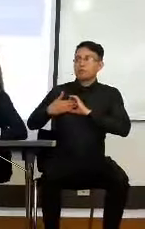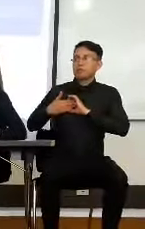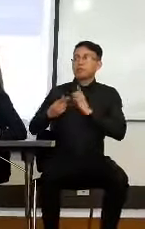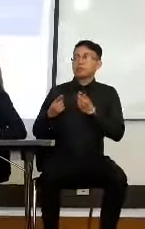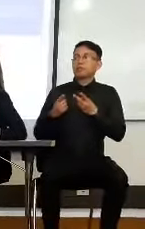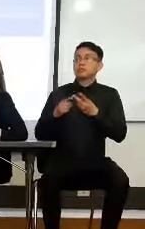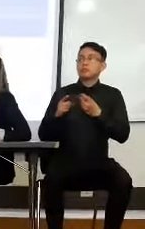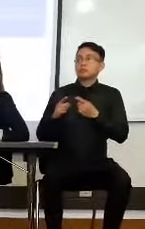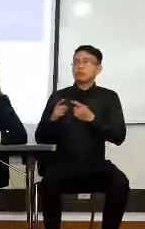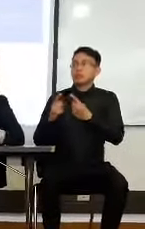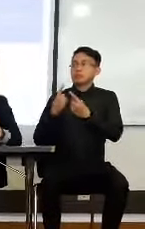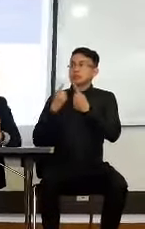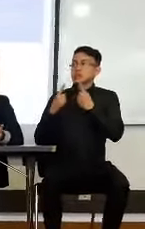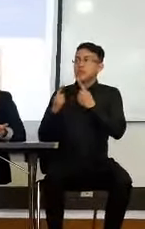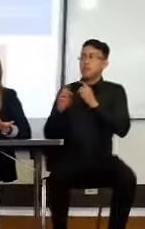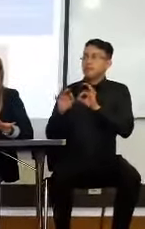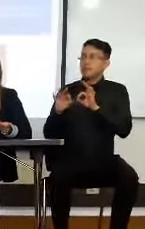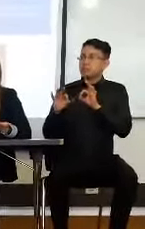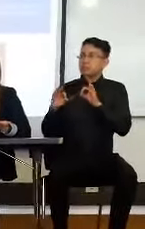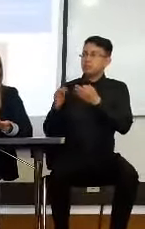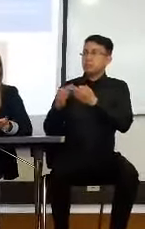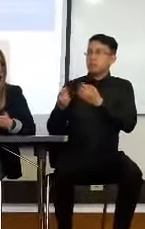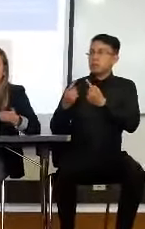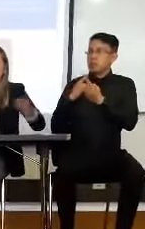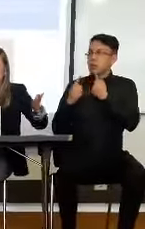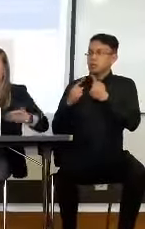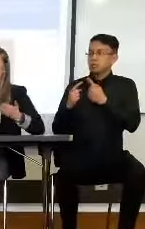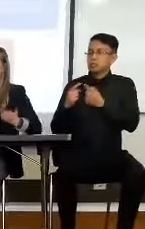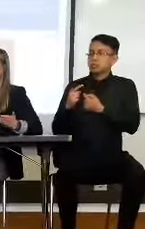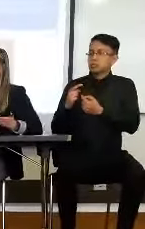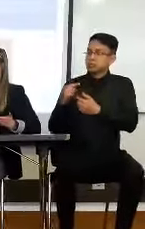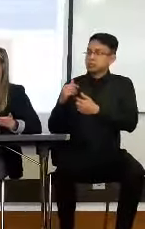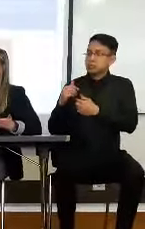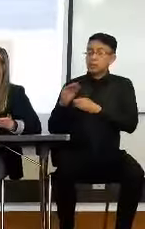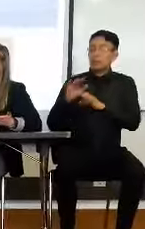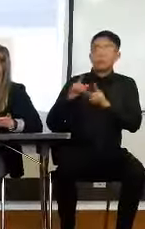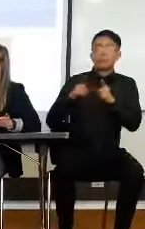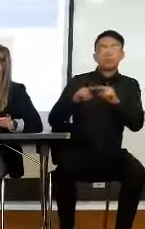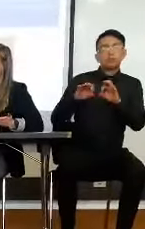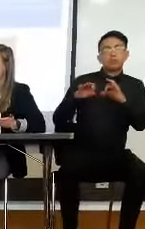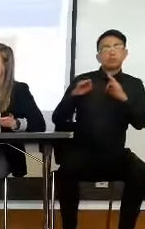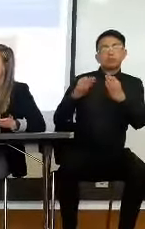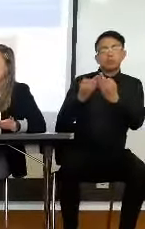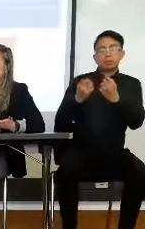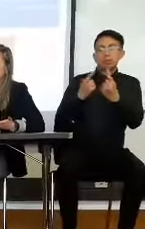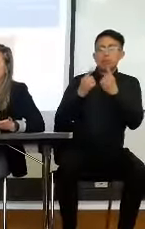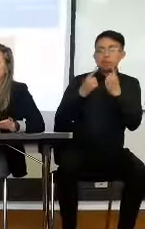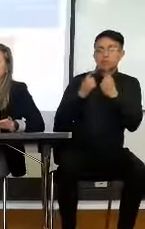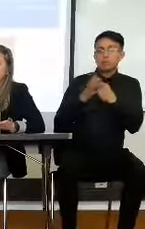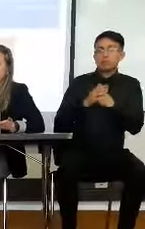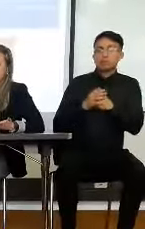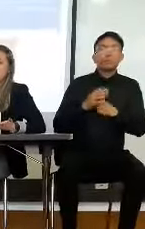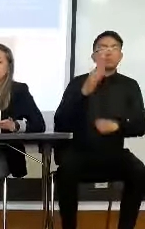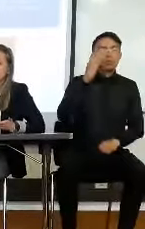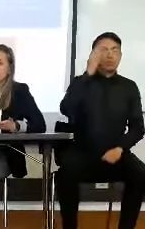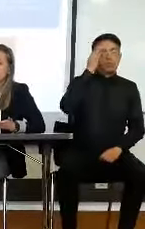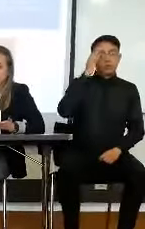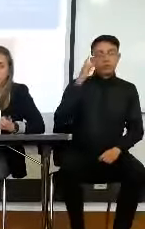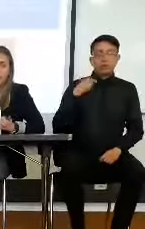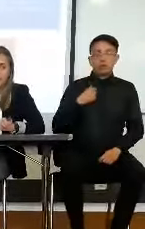tutor, para que podamos responder y ampliar la información, ¿cierto? Ya lo han venido tocando en otros momentos. Las personas con discapacidad